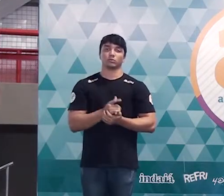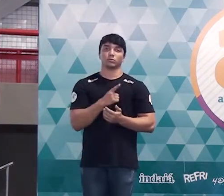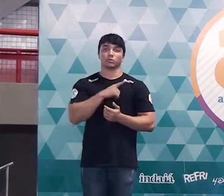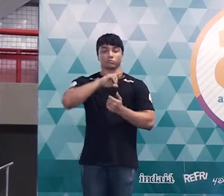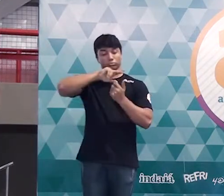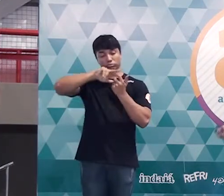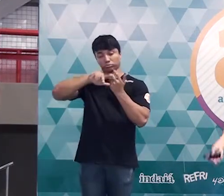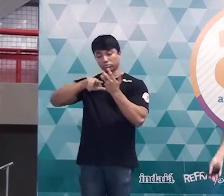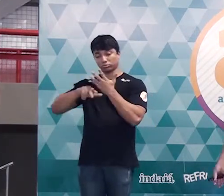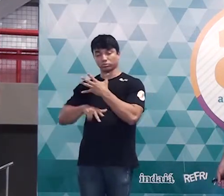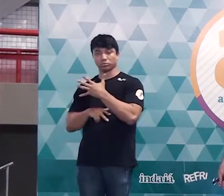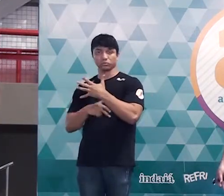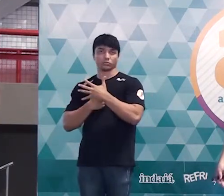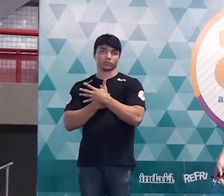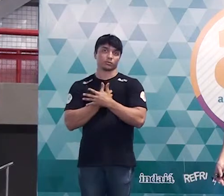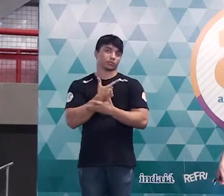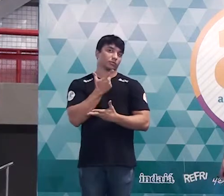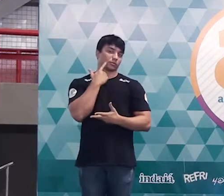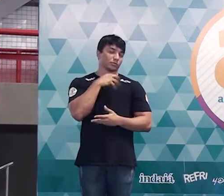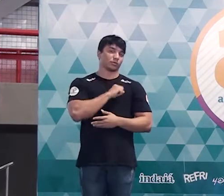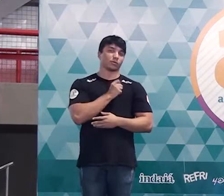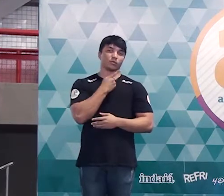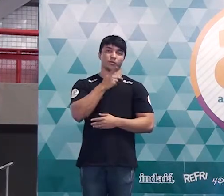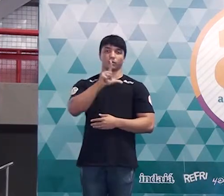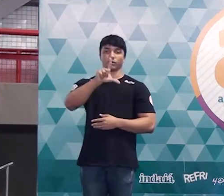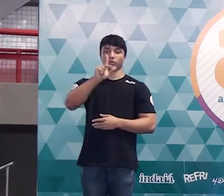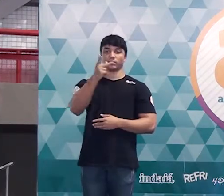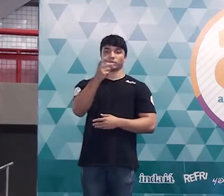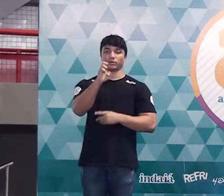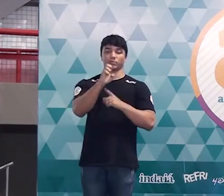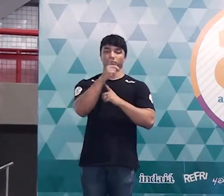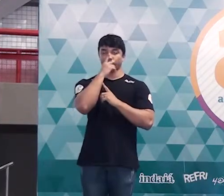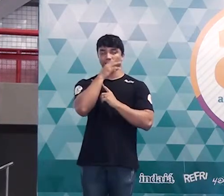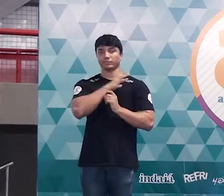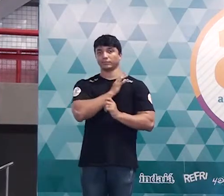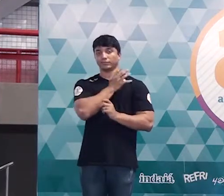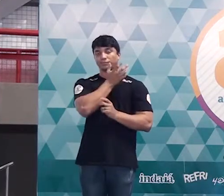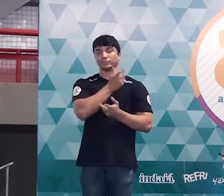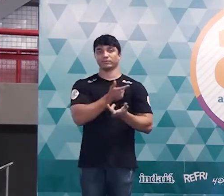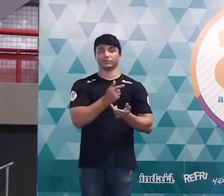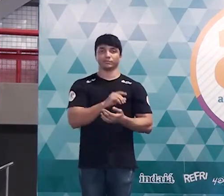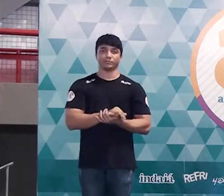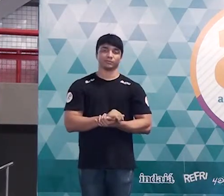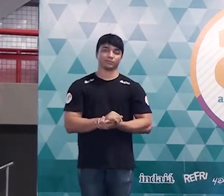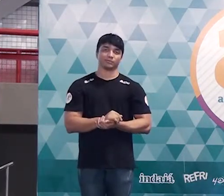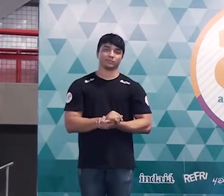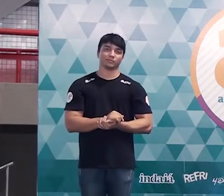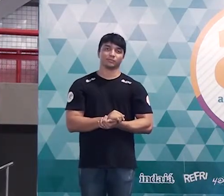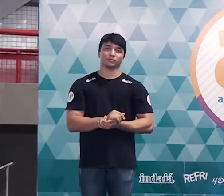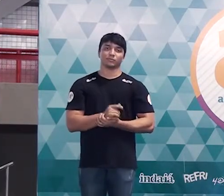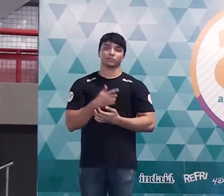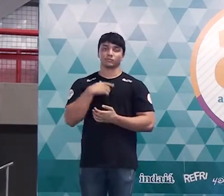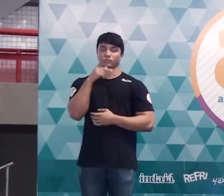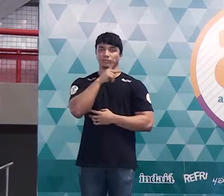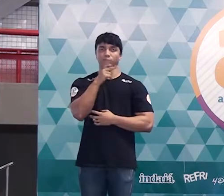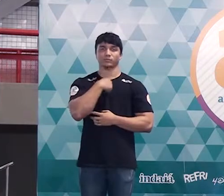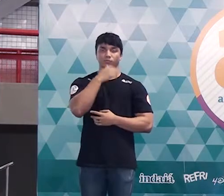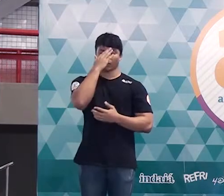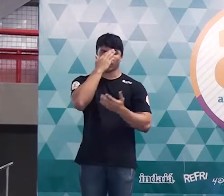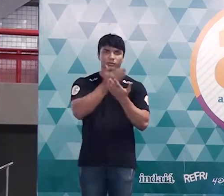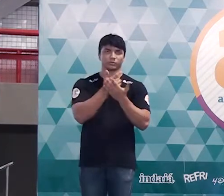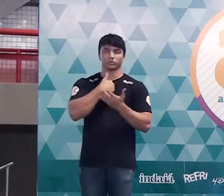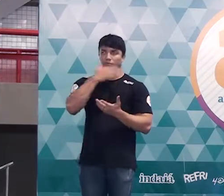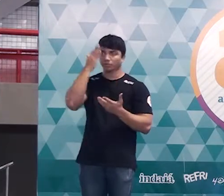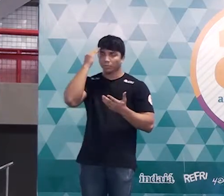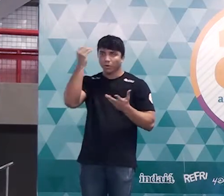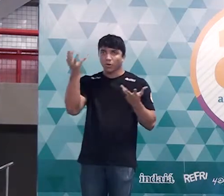existem várias maneiras de a gente dizer que ama. A gente escolhe logo aqui, não presta. Eu lhe amo. Professor, o professor acredita que eu estou